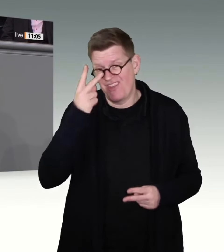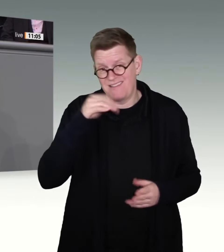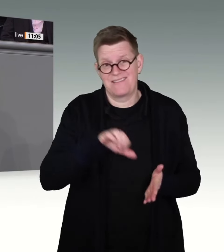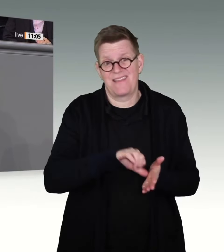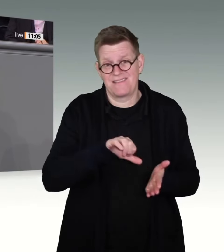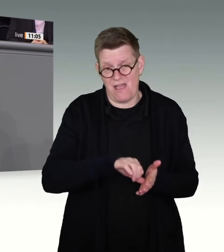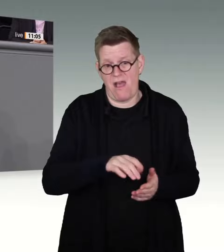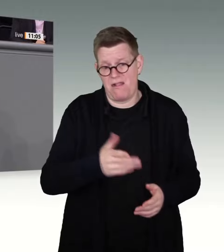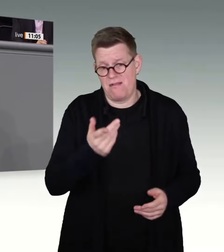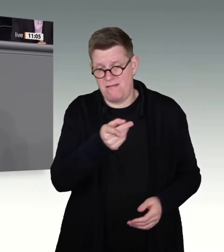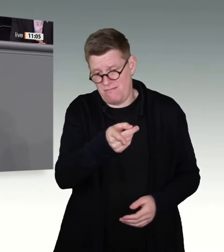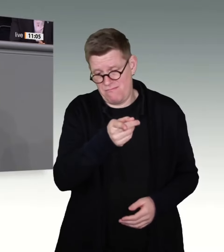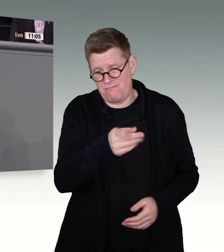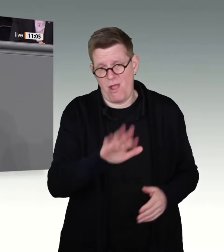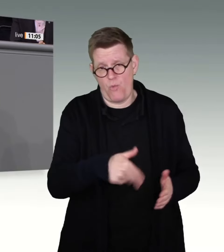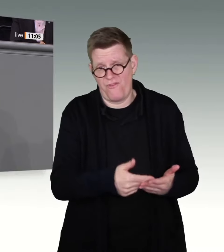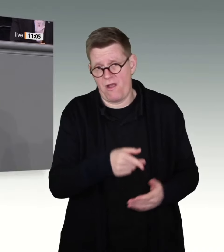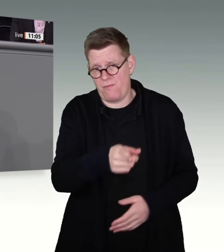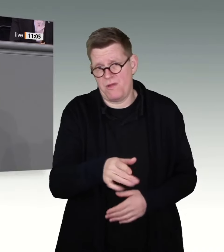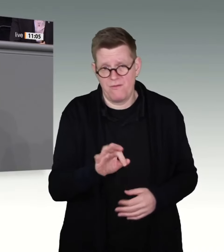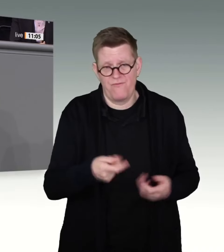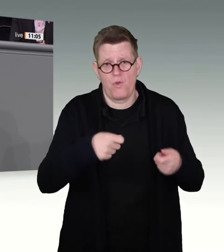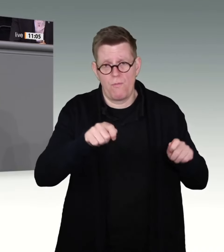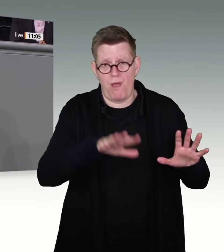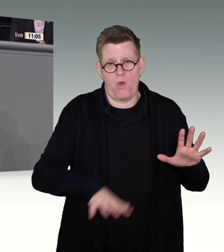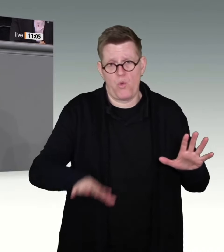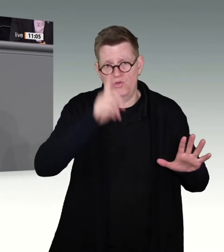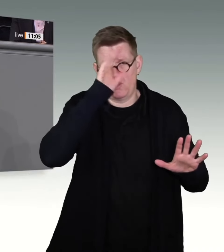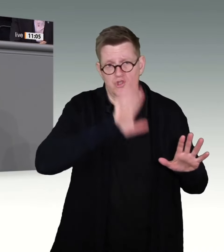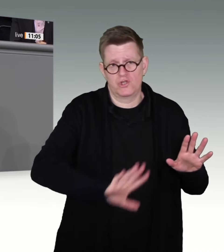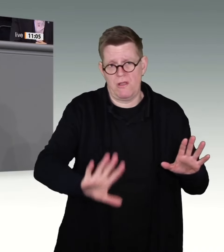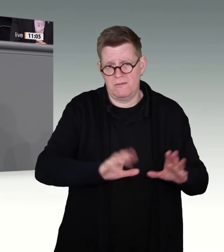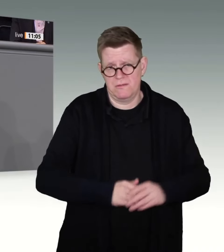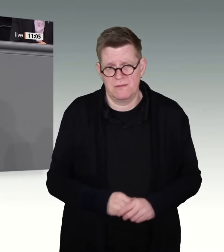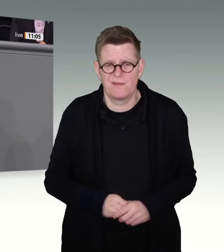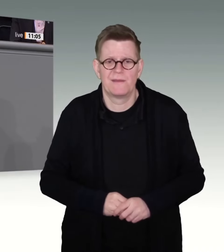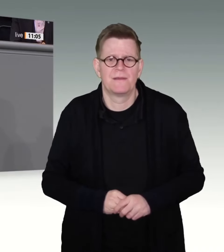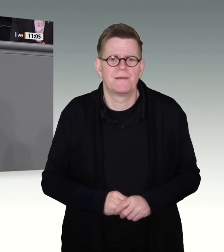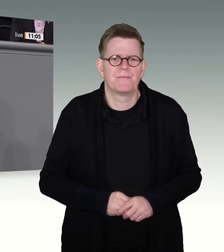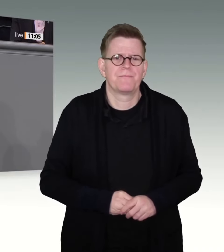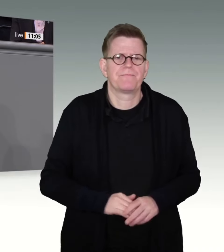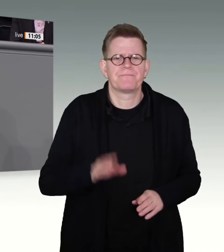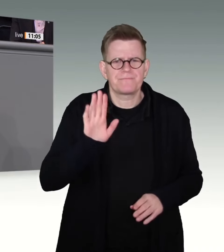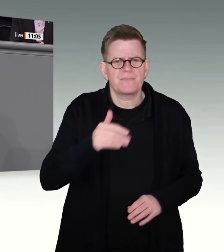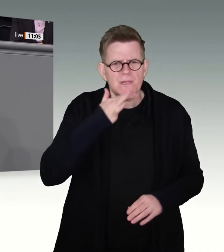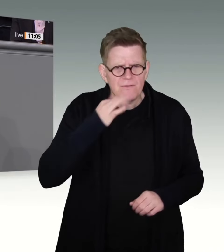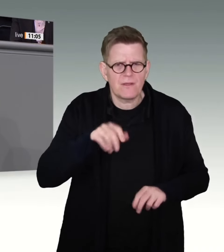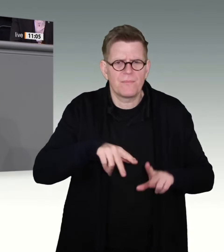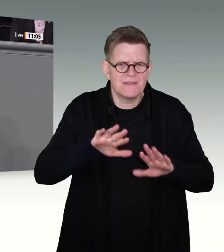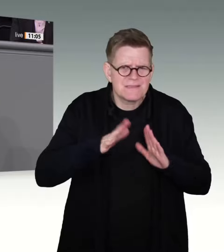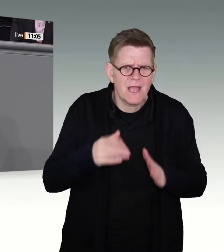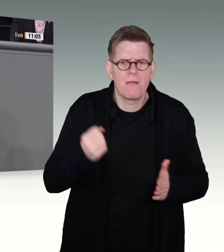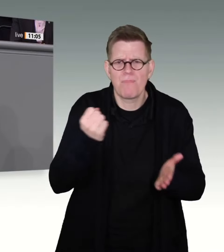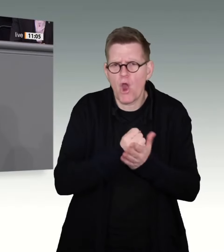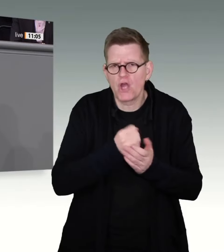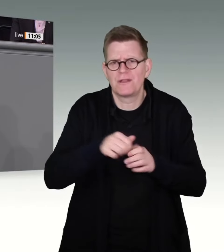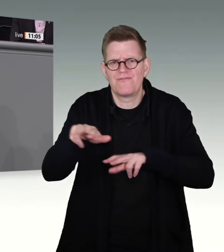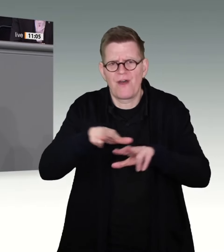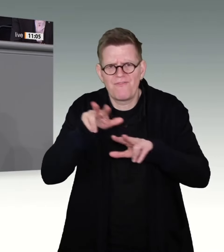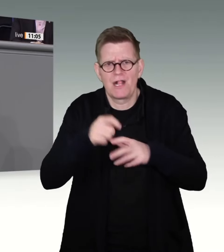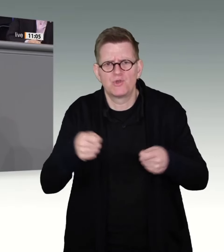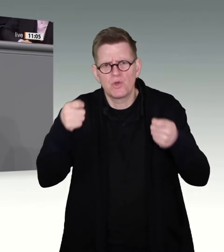Ministerien, Behörden und Verwaltungen auf Bundes und Landesebene, die auch ihren Anteil leisten müssen. Und wichtig sind die Kommunen. Sie müssen